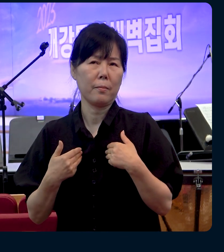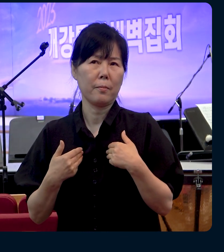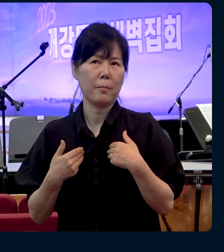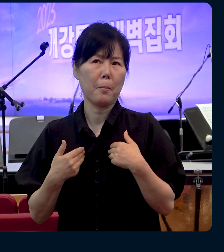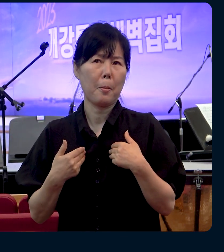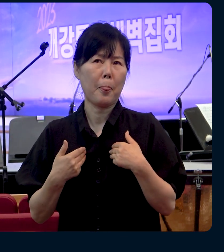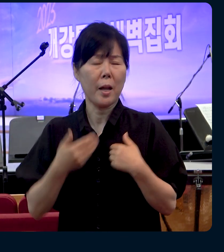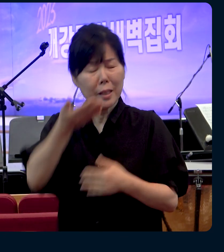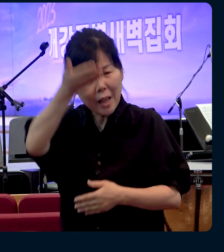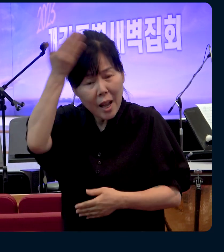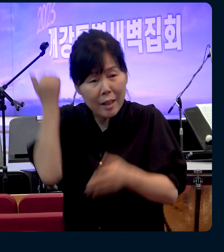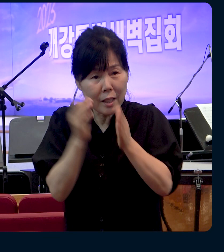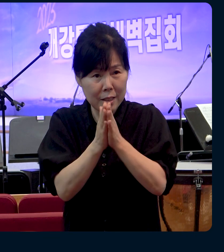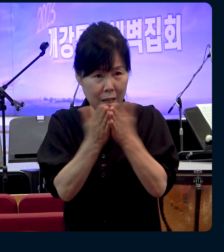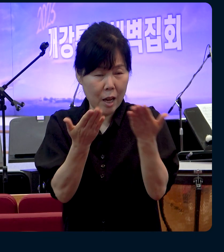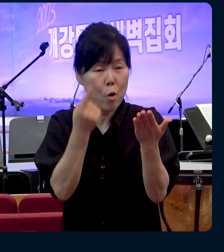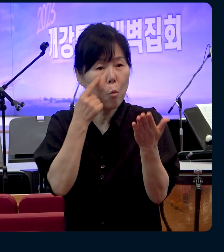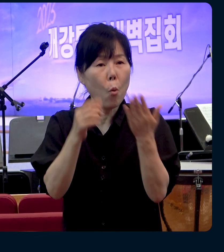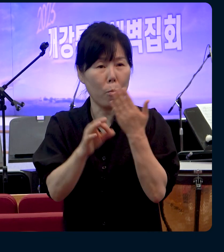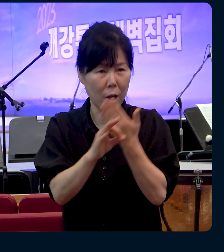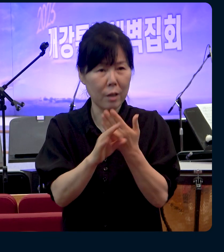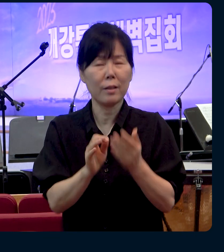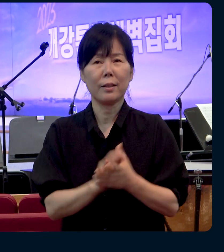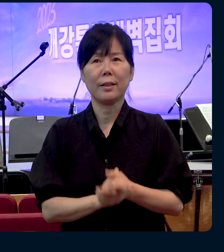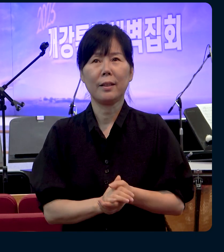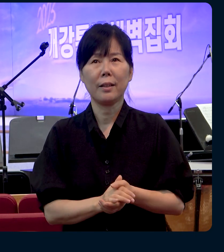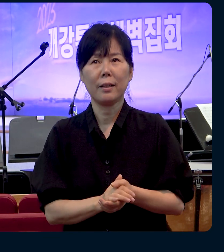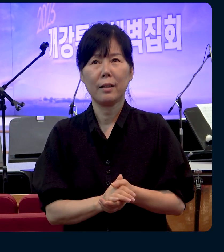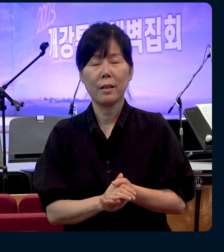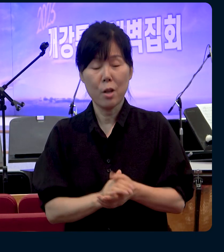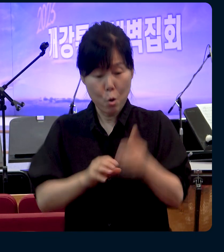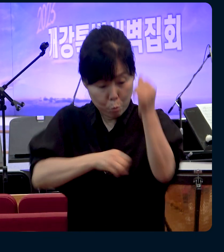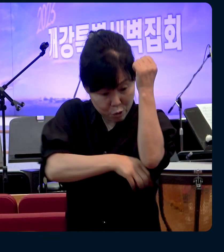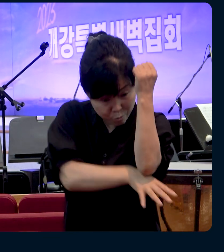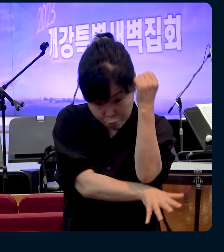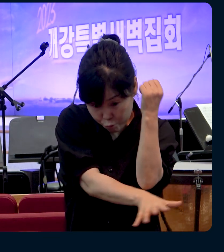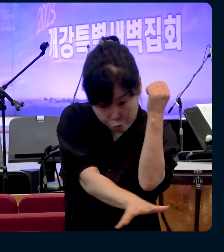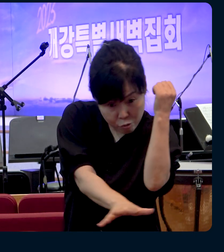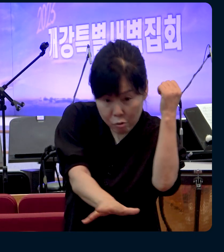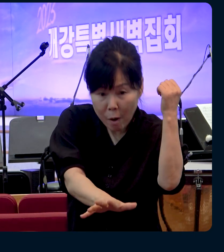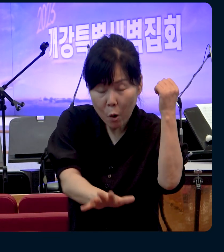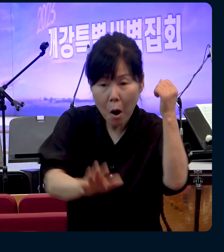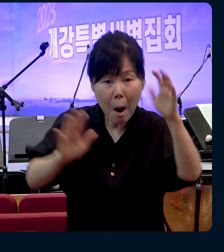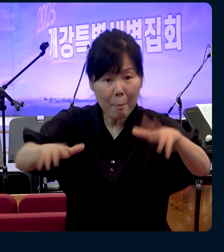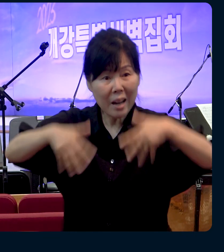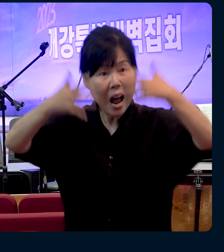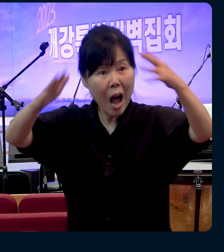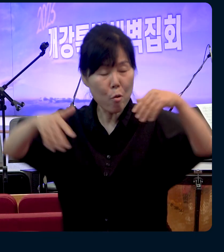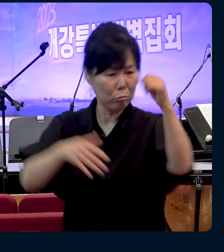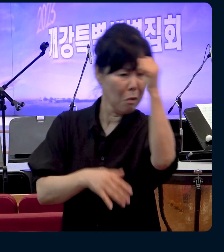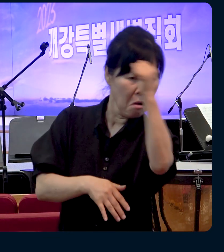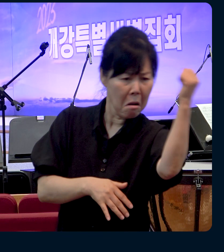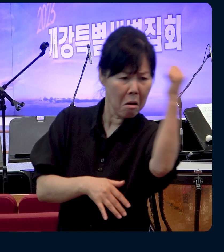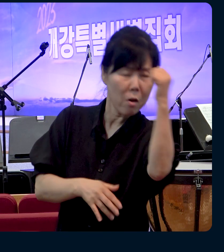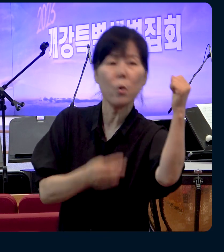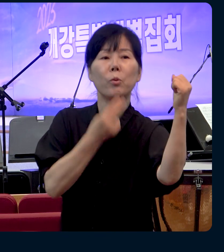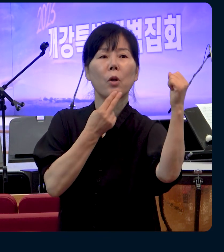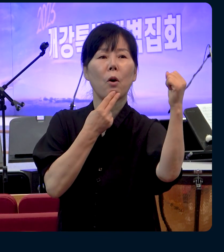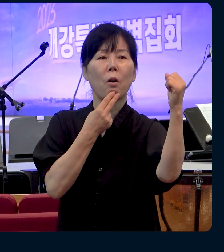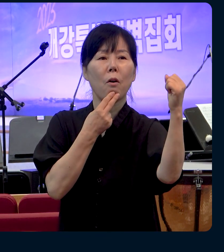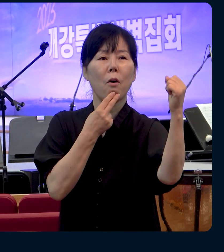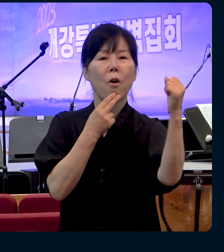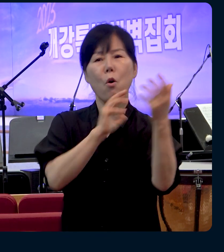용비어천가에도 나오는 것처럼 뿌리가 깊은 나무는 바람에도 흔들리지 않습니다. 그래서 꽃도 좋고 열매도